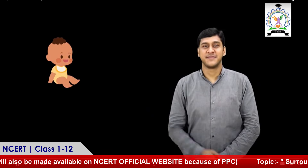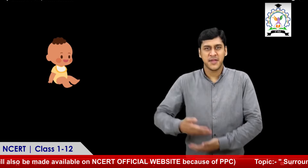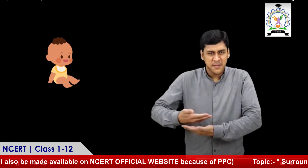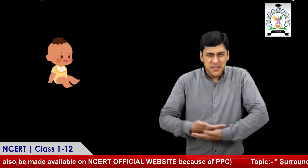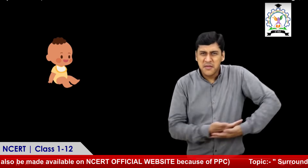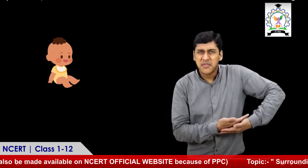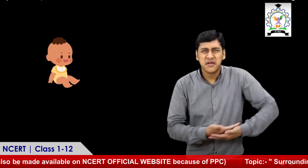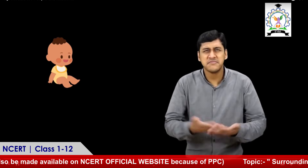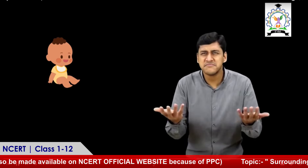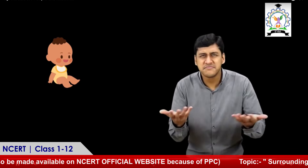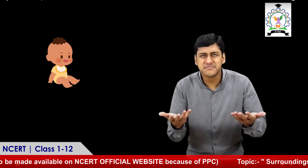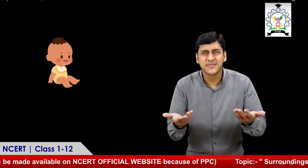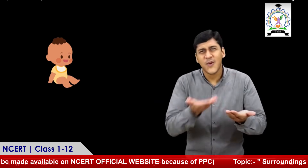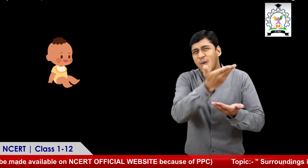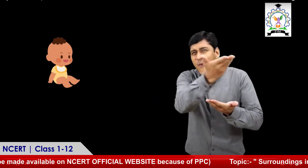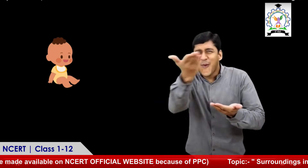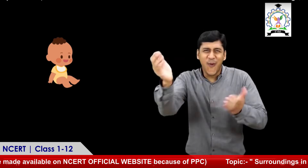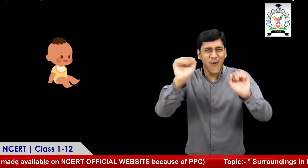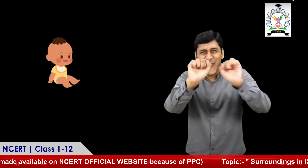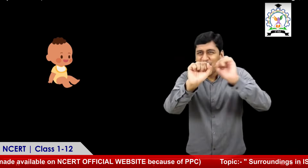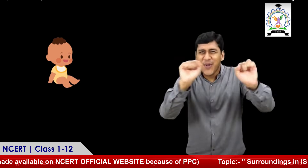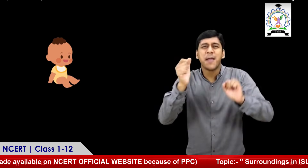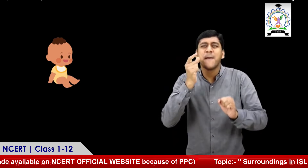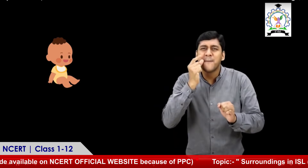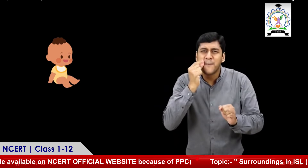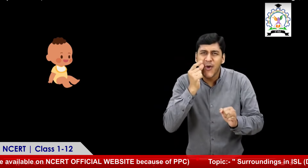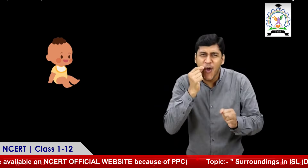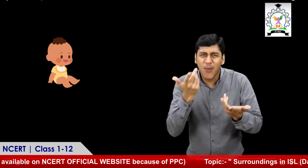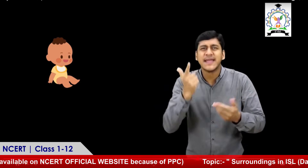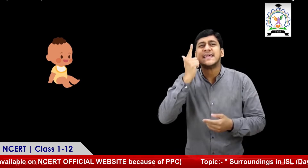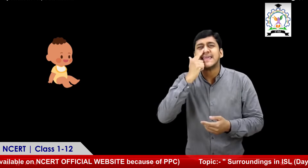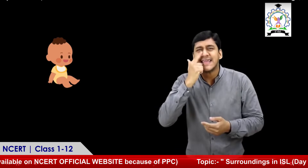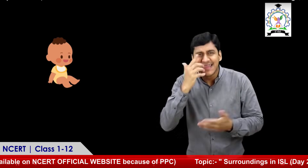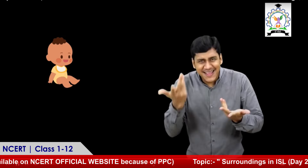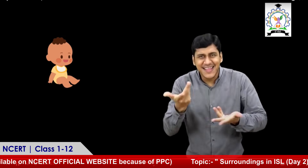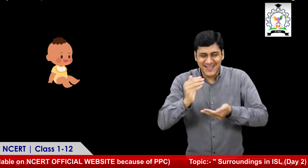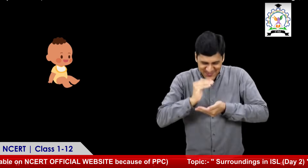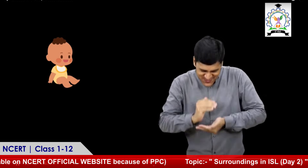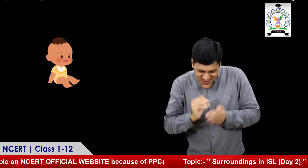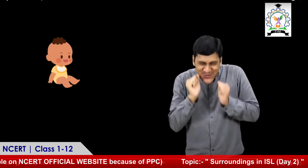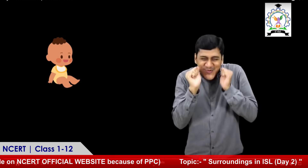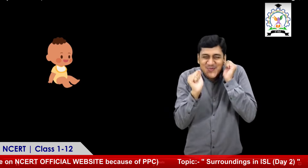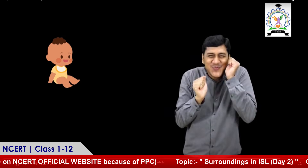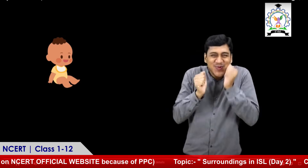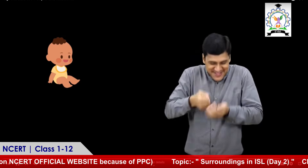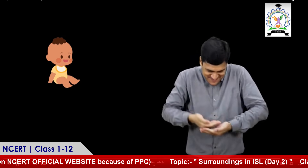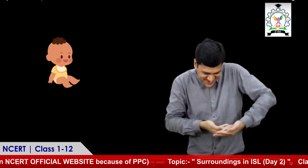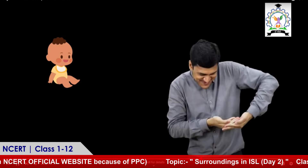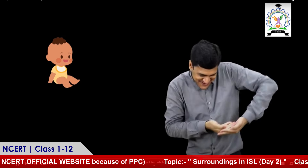यह संकेत ऐसा इसलिए है क्योंकि जिस प्रकार हम छोटे बच्चे को गोदी में उठाकर उसे संभालते हैं, तो संकेत भी